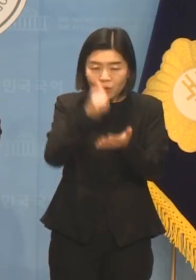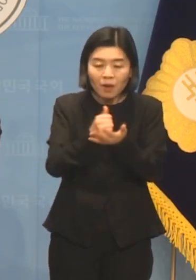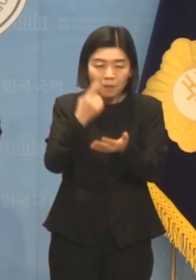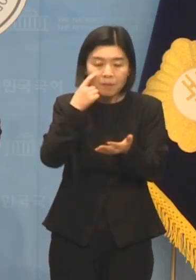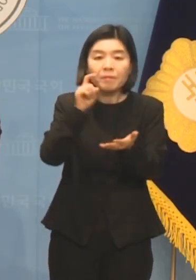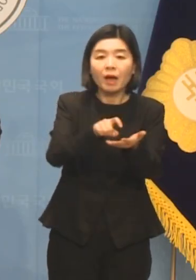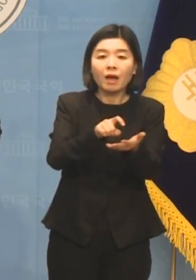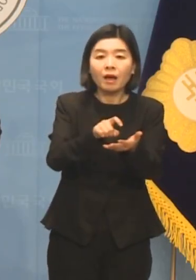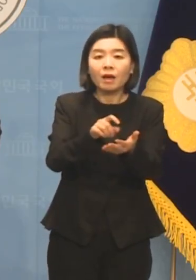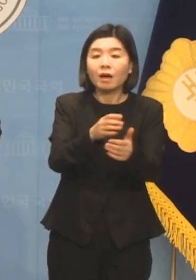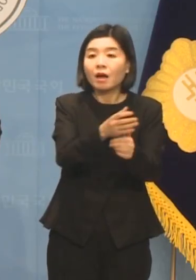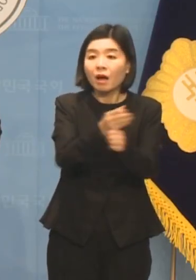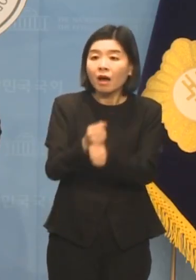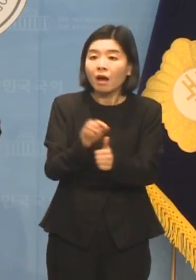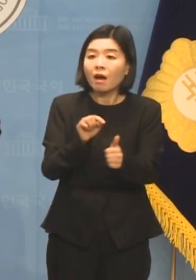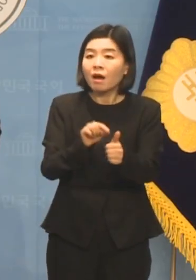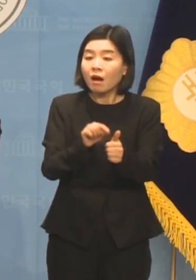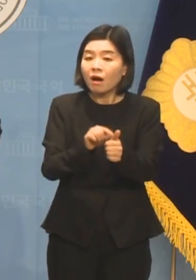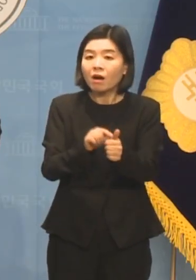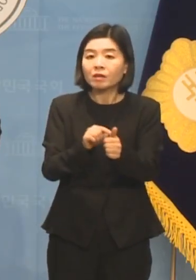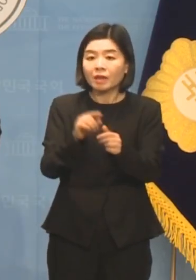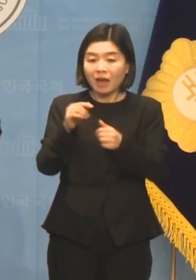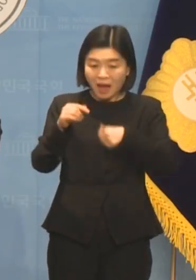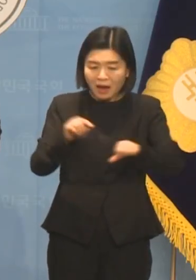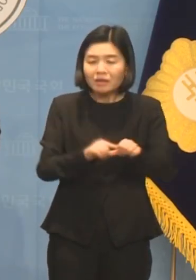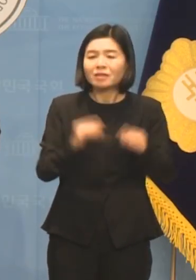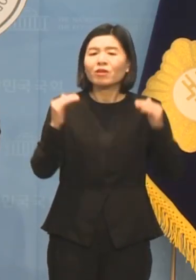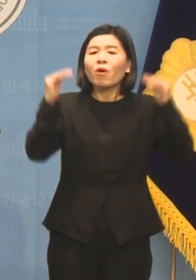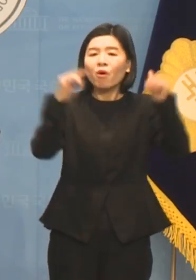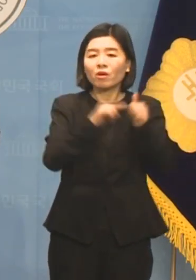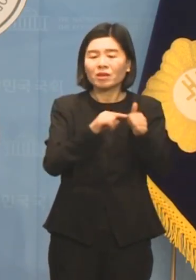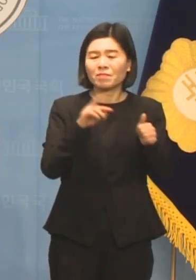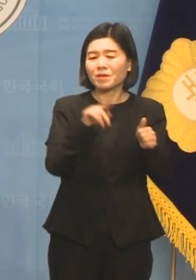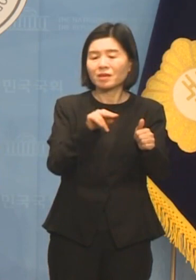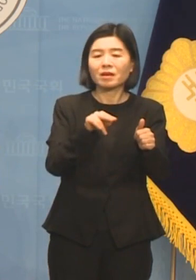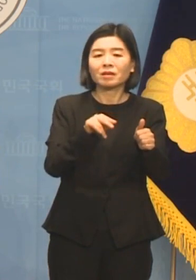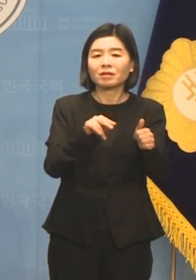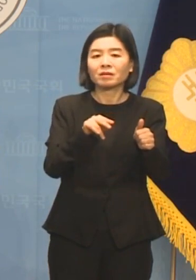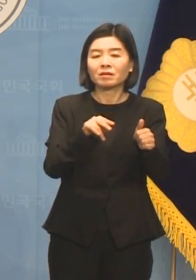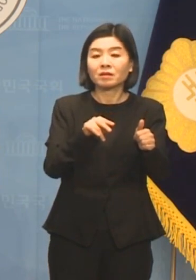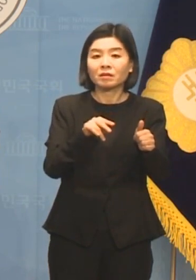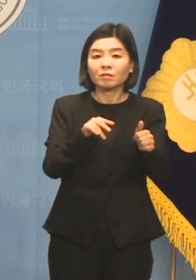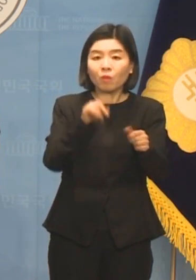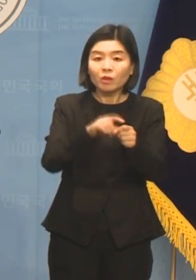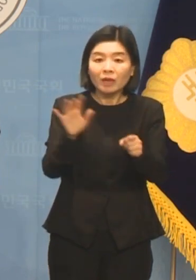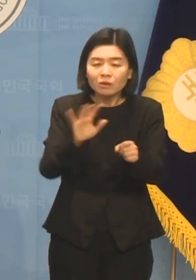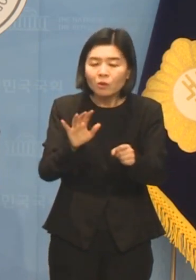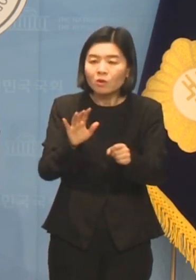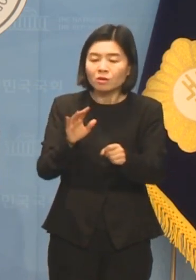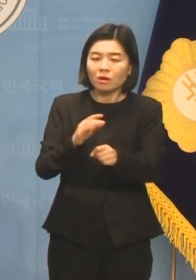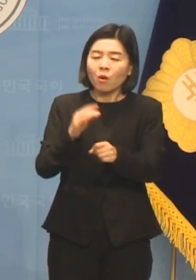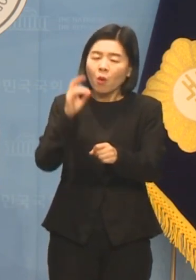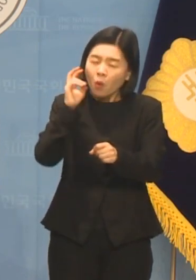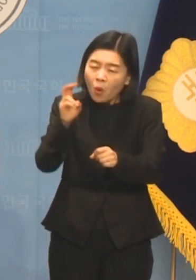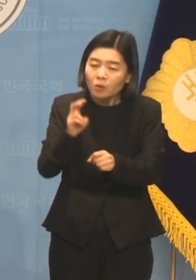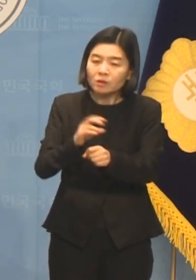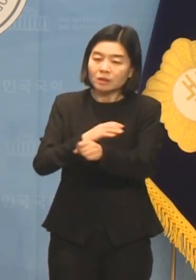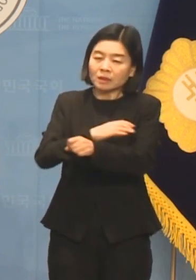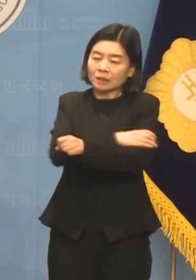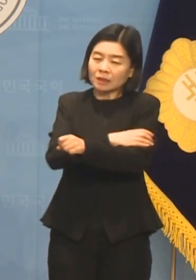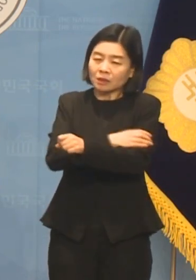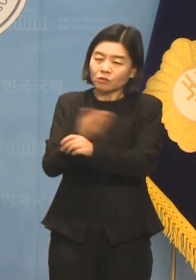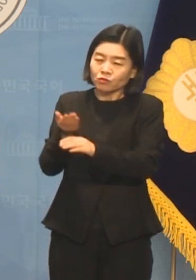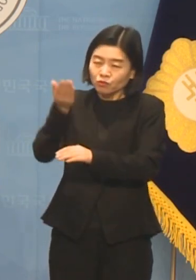생각은 조금도 없습니다. 그러나 그 석연치 않은 수사 과정에 혹여라도 권력 실세 아버지의 입김이